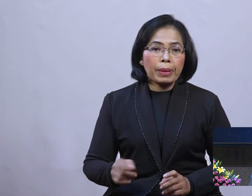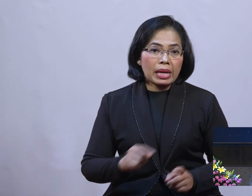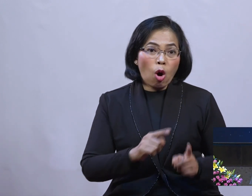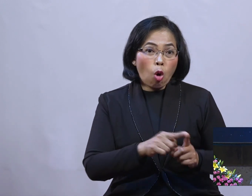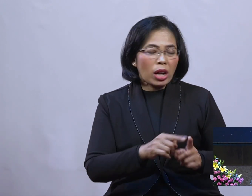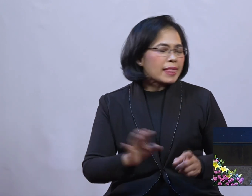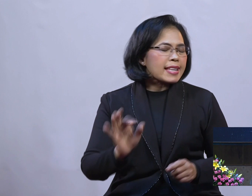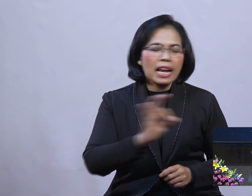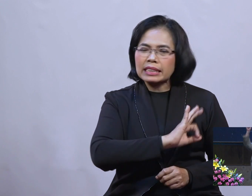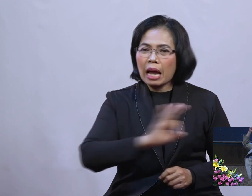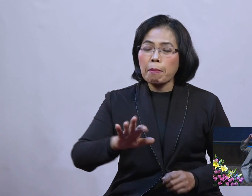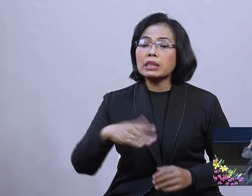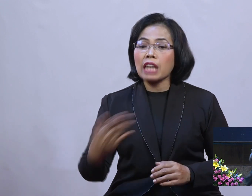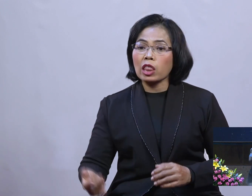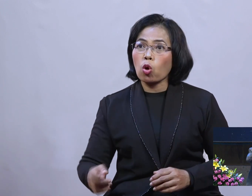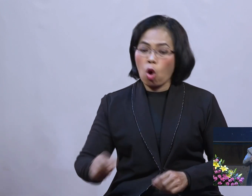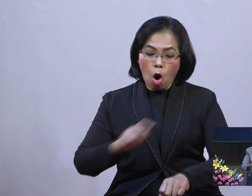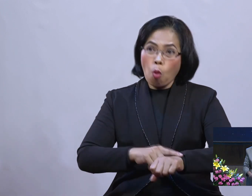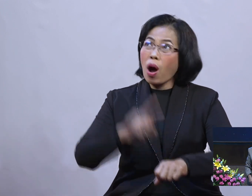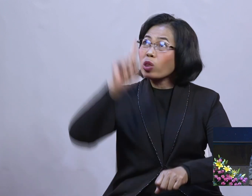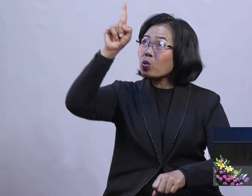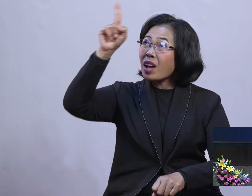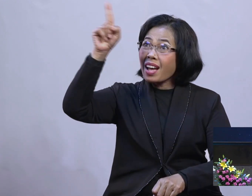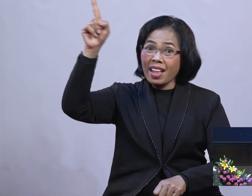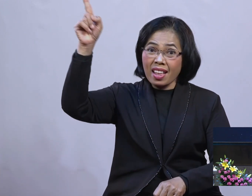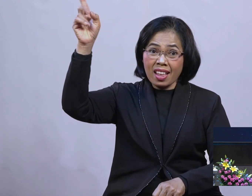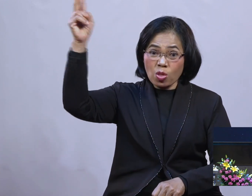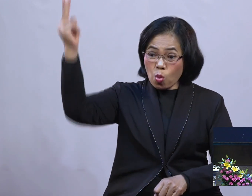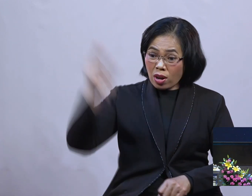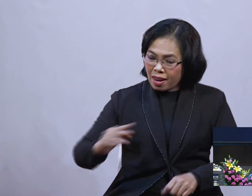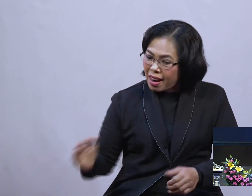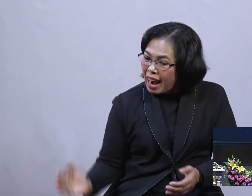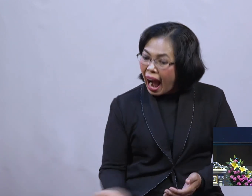jatuh ada waktunya tuh angkatan Tuhan